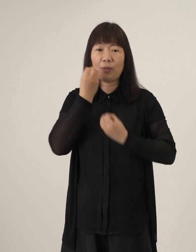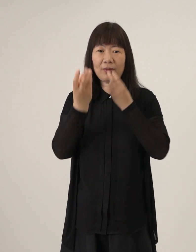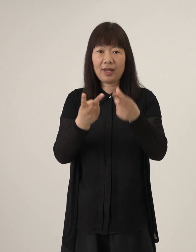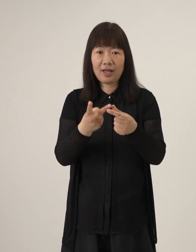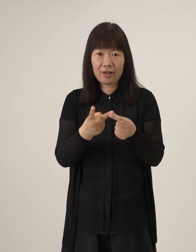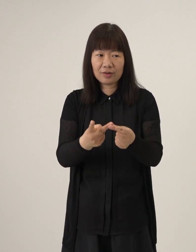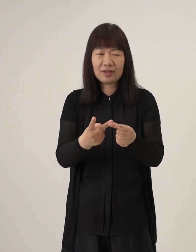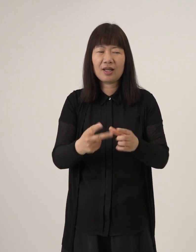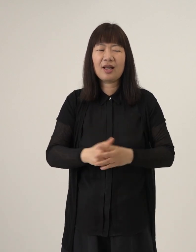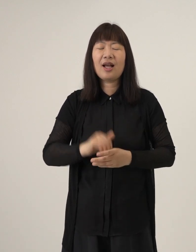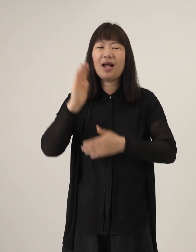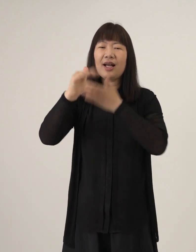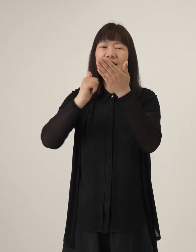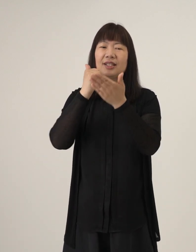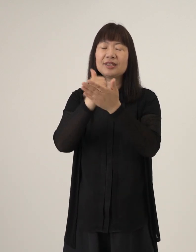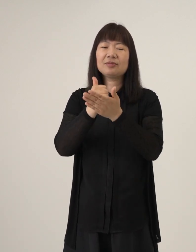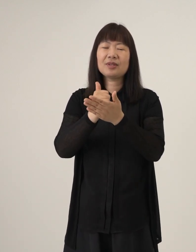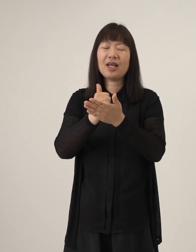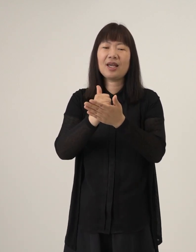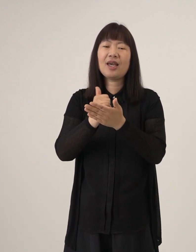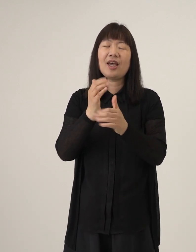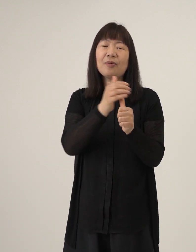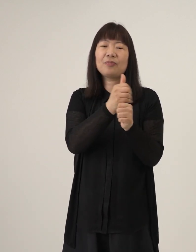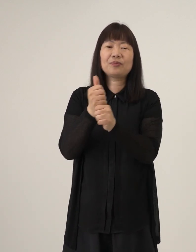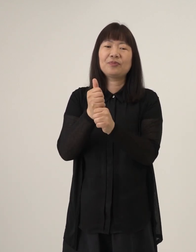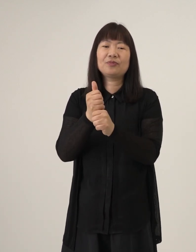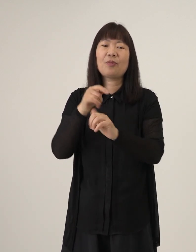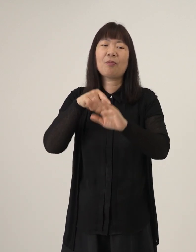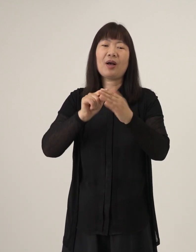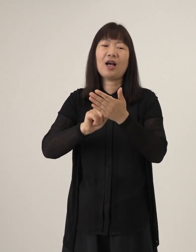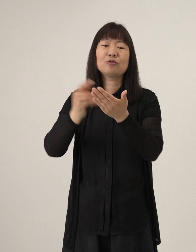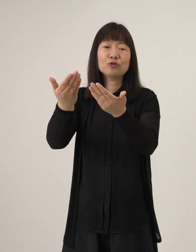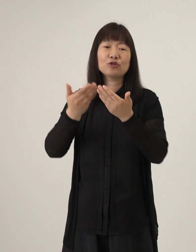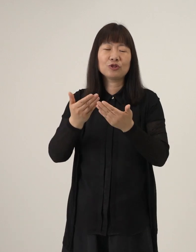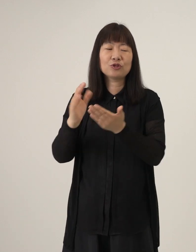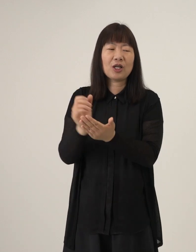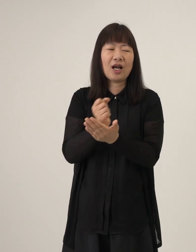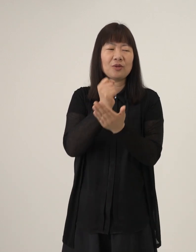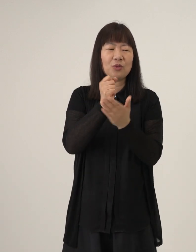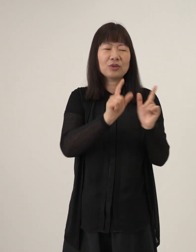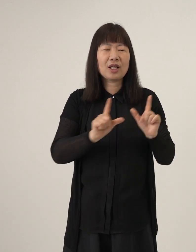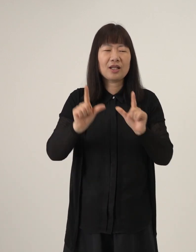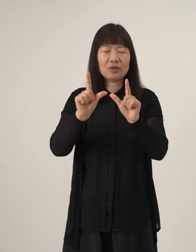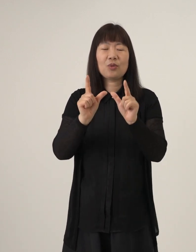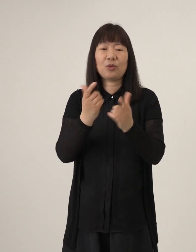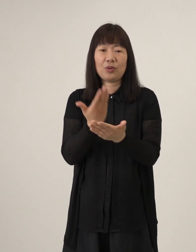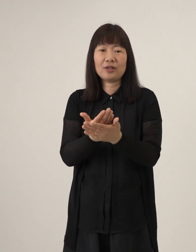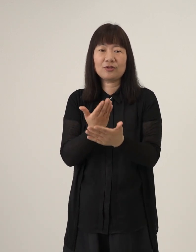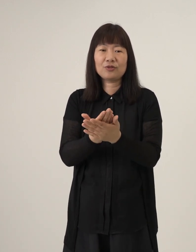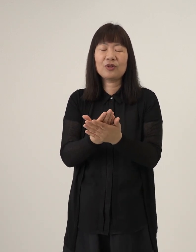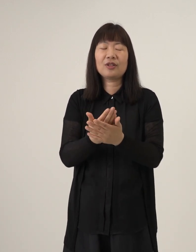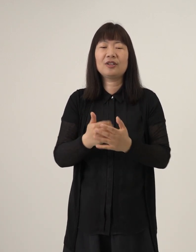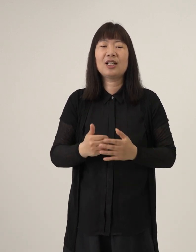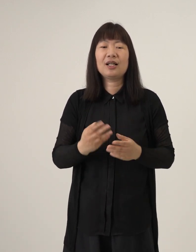둘째, 하나님의 감동으로 살아내는 또 한 주가 될 수 있도록 도와주시옵소서. 세